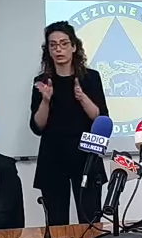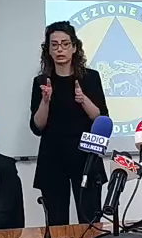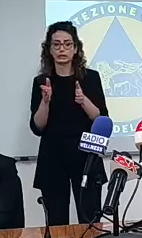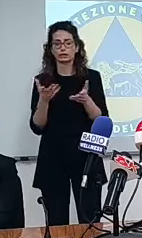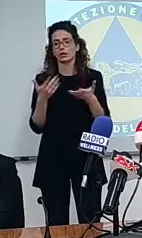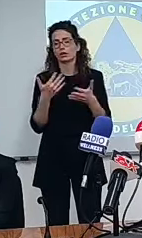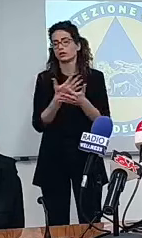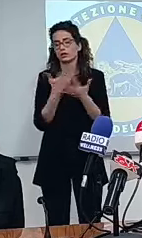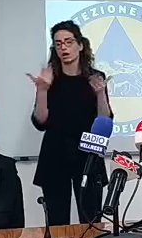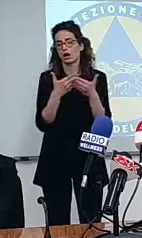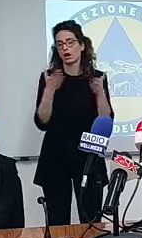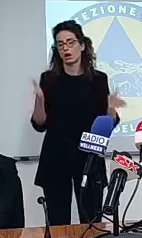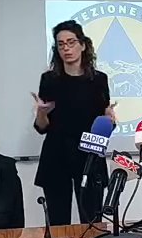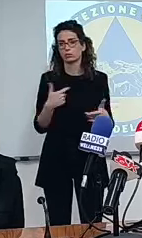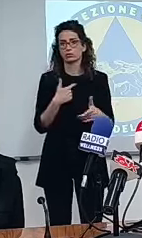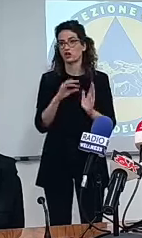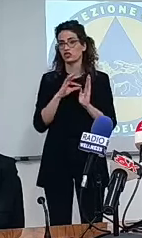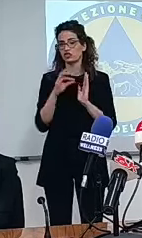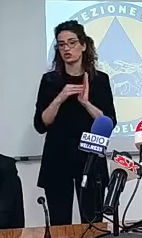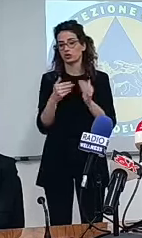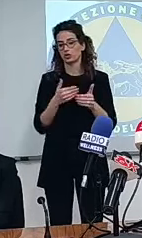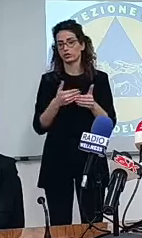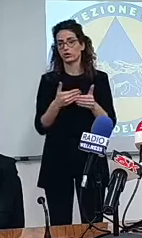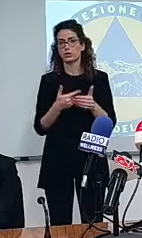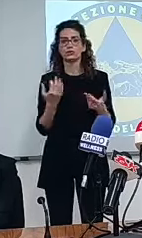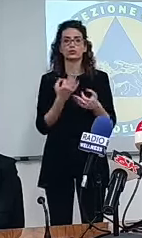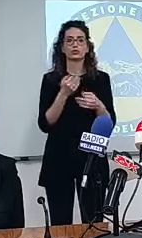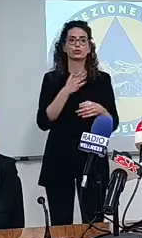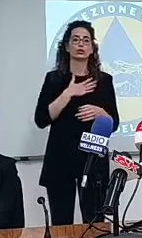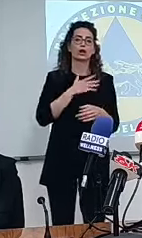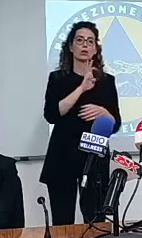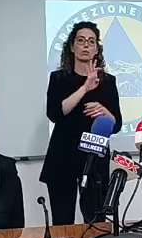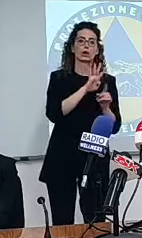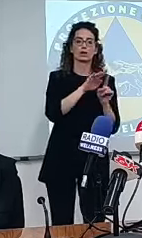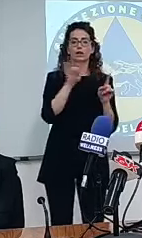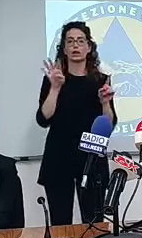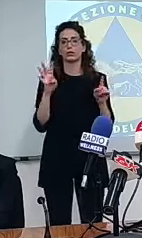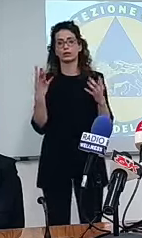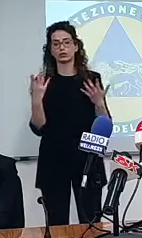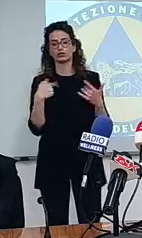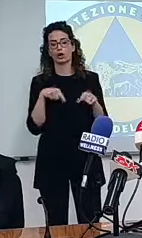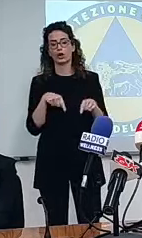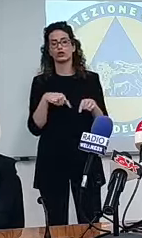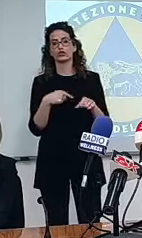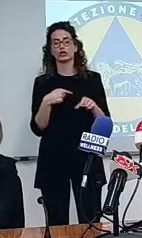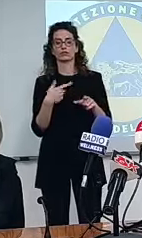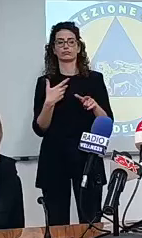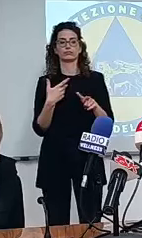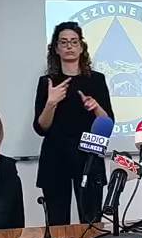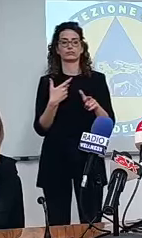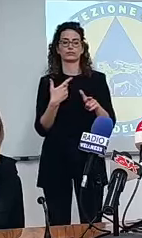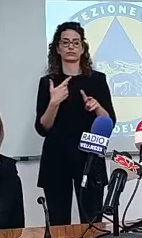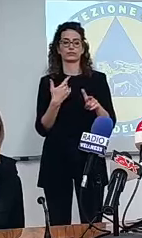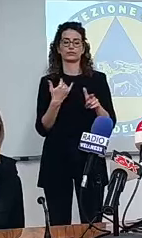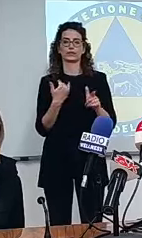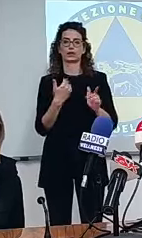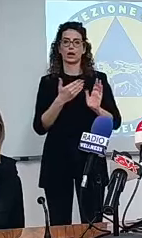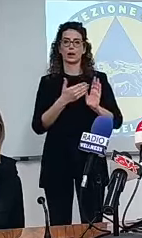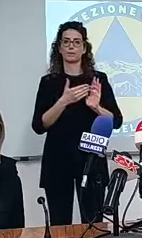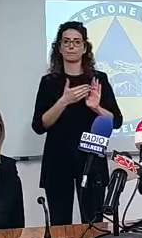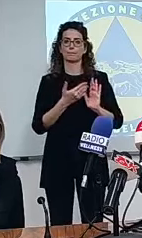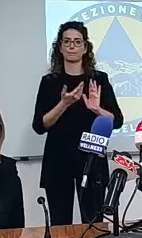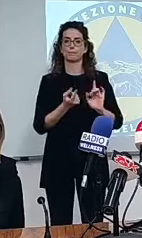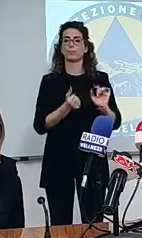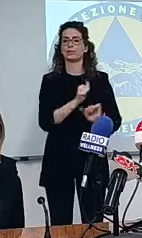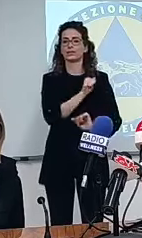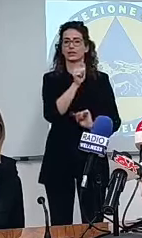giorno, perché è giusto che i 40-49 anni abbiano oggi un trattamento privilegiato, ma non all'infinito,